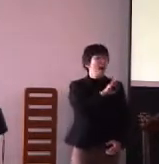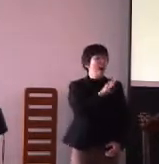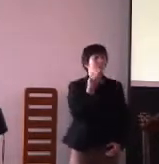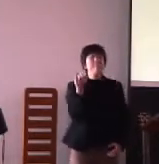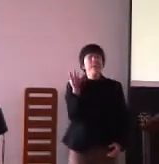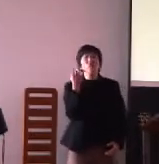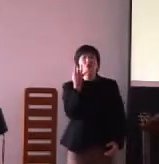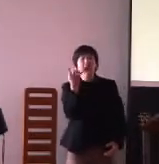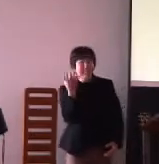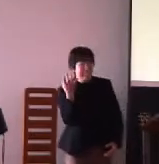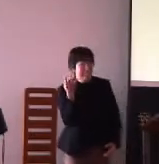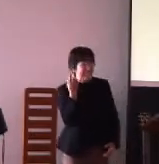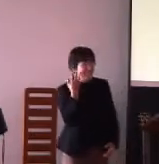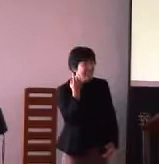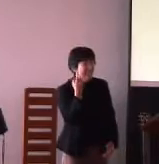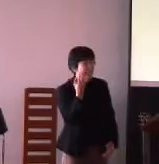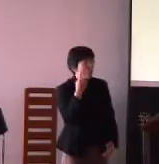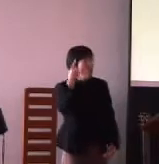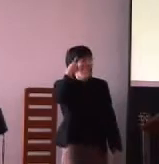氷、これは